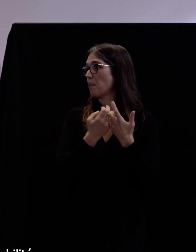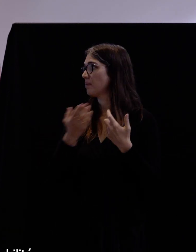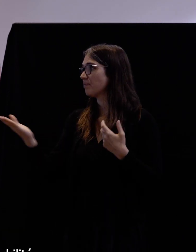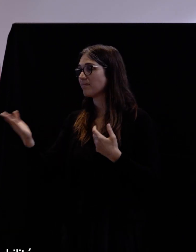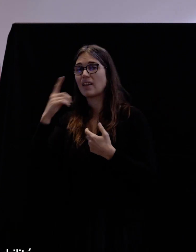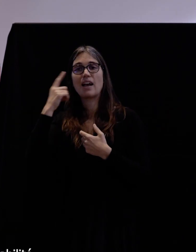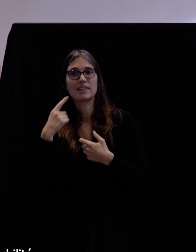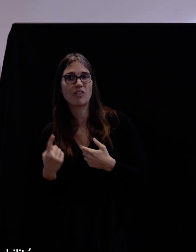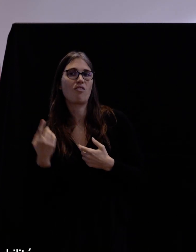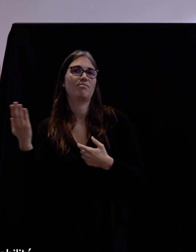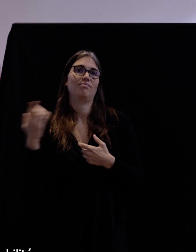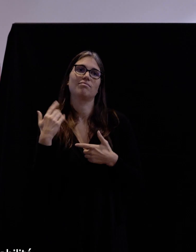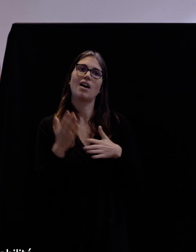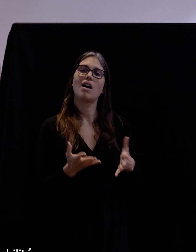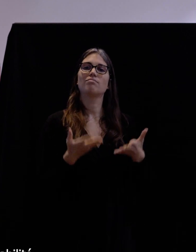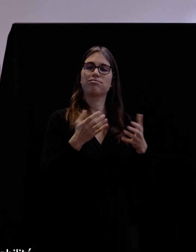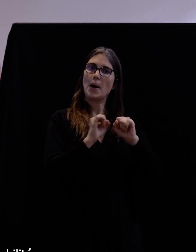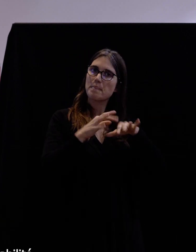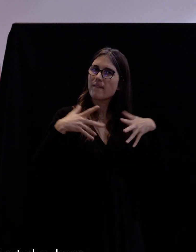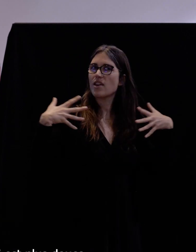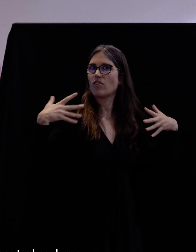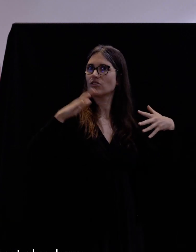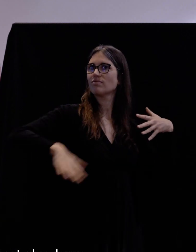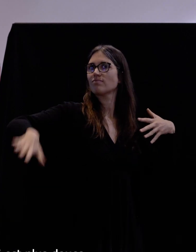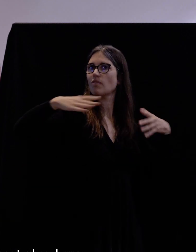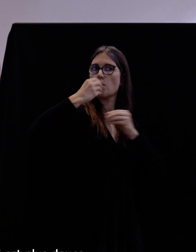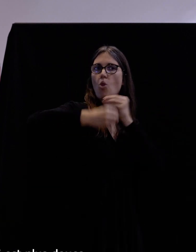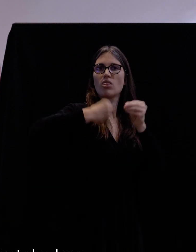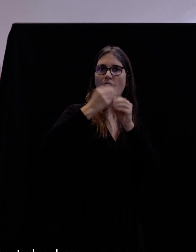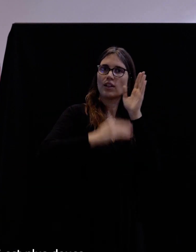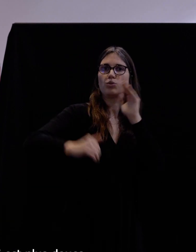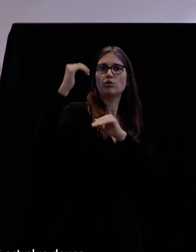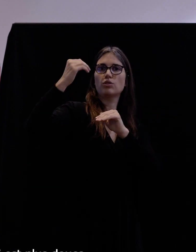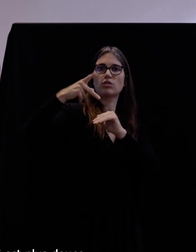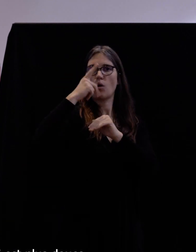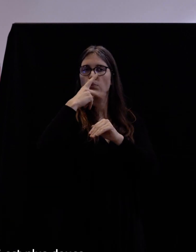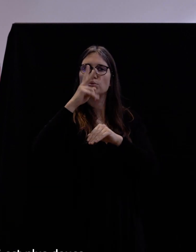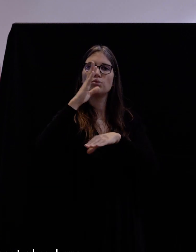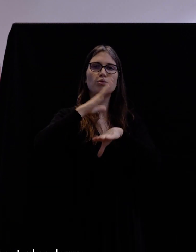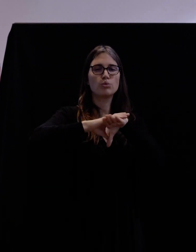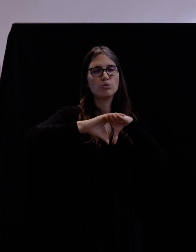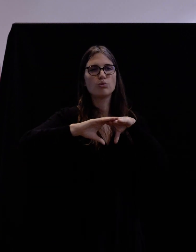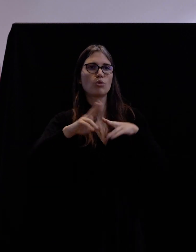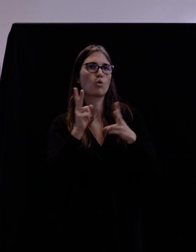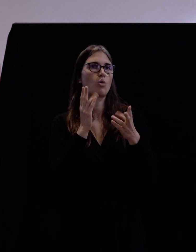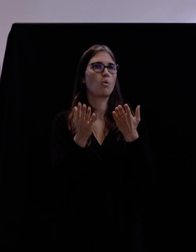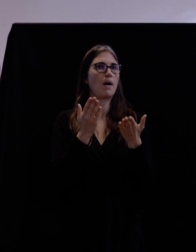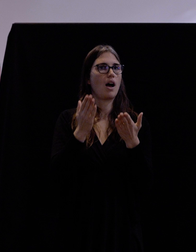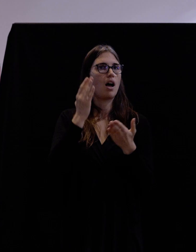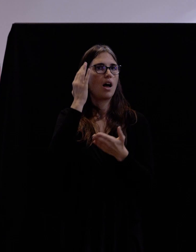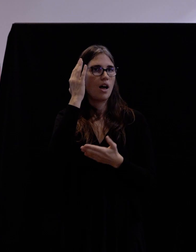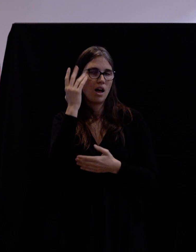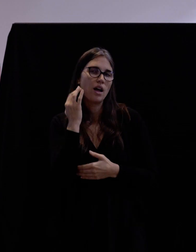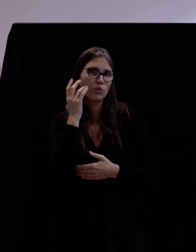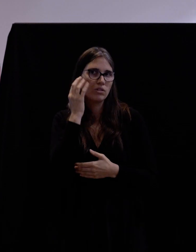voilà. Il y a une stabilité, il y a une bienveillance extérieure du monde adulte qui est plus douce que celle de l'adolescence. Et puis il y a